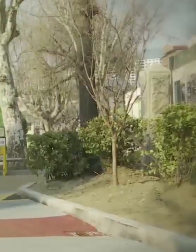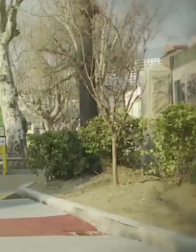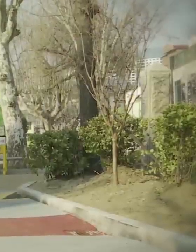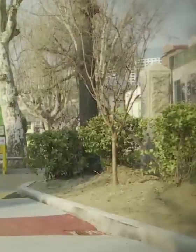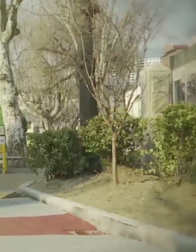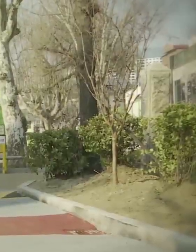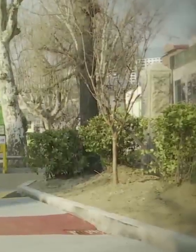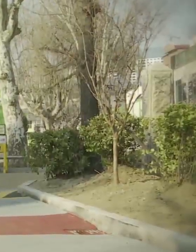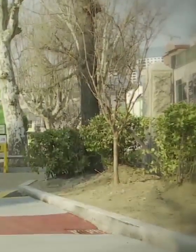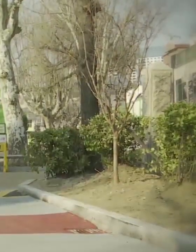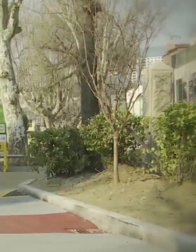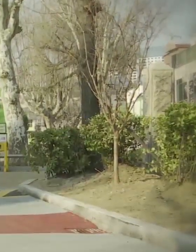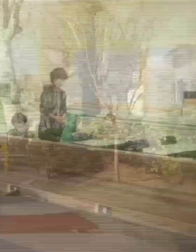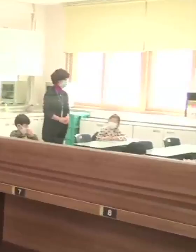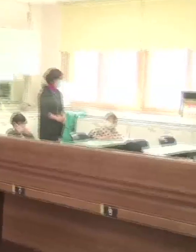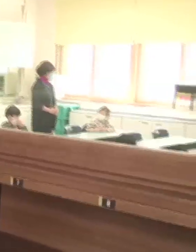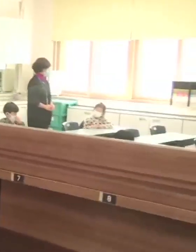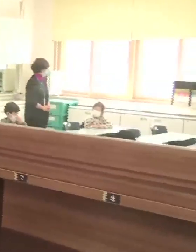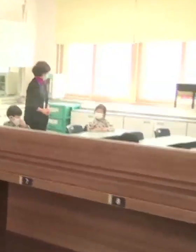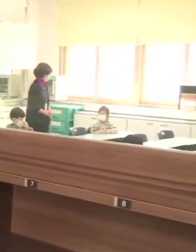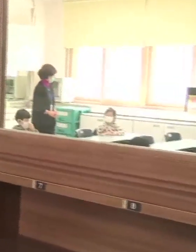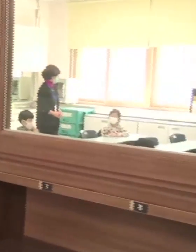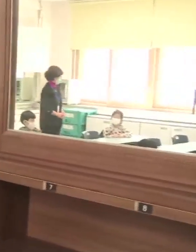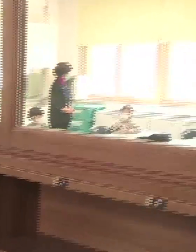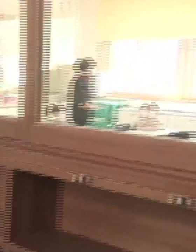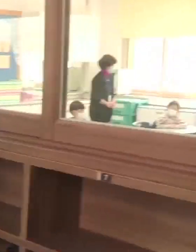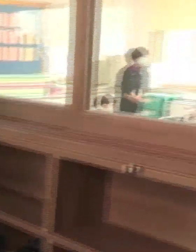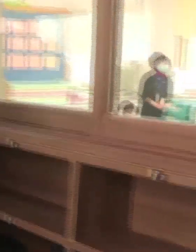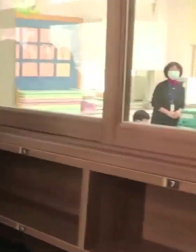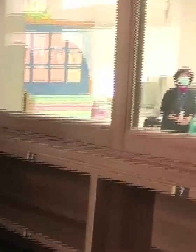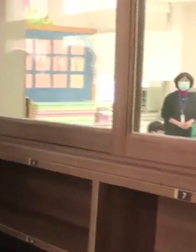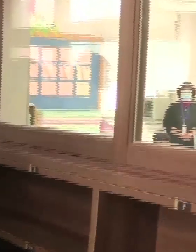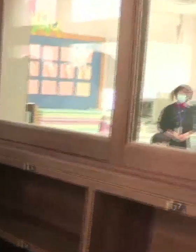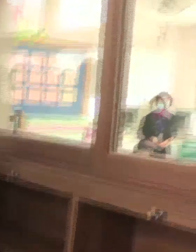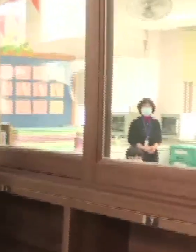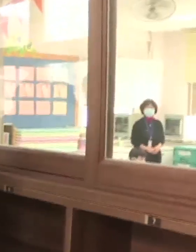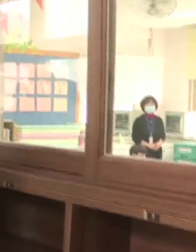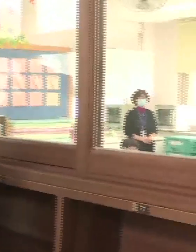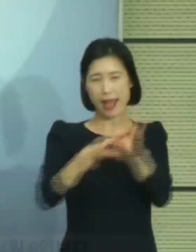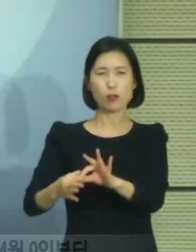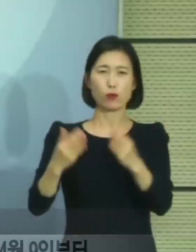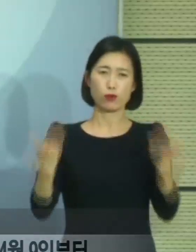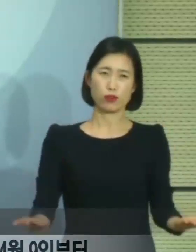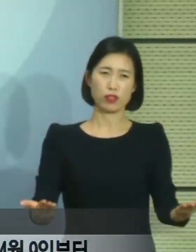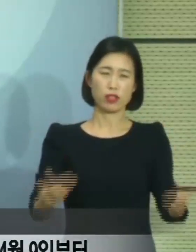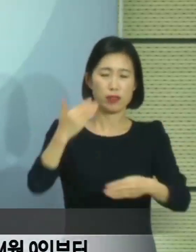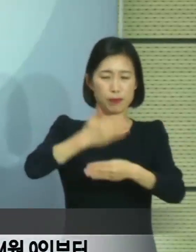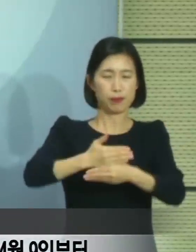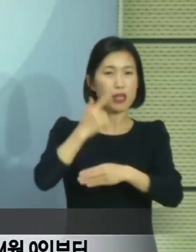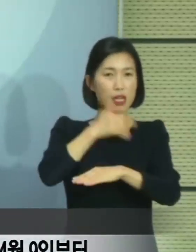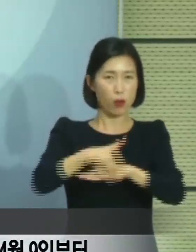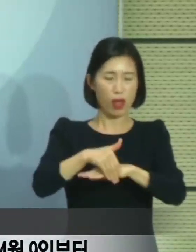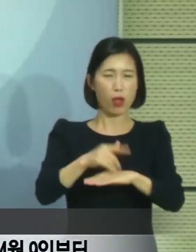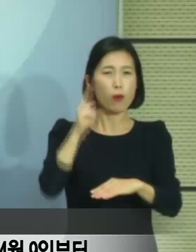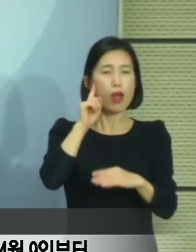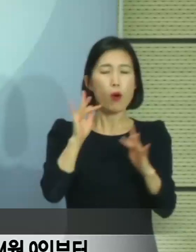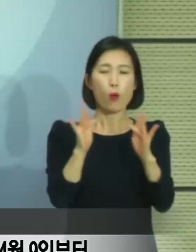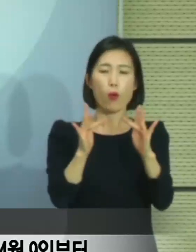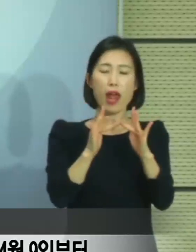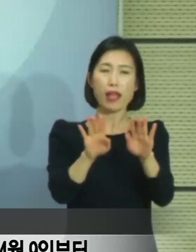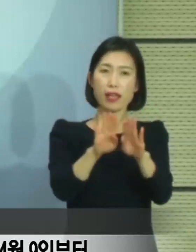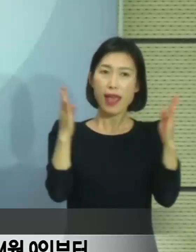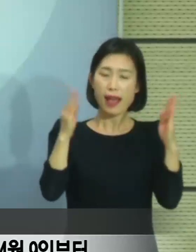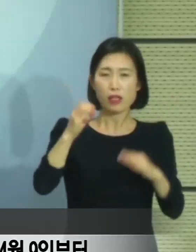온라인 계약은 4월 9일부터 전국 가끔 학교에서 단계적으로 본격화 됩니다 온라인 계약 은 고등학교